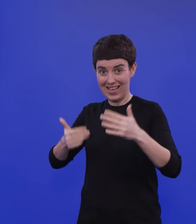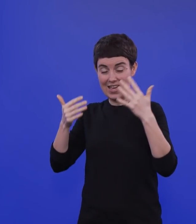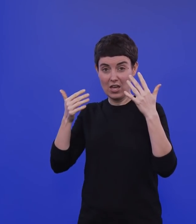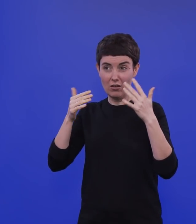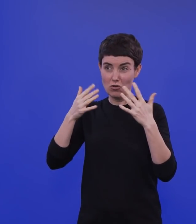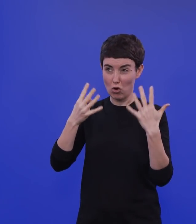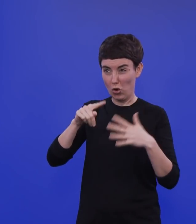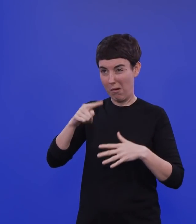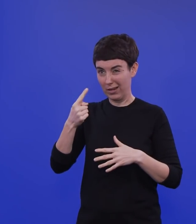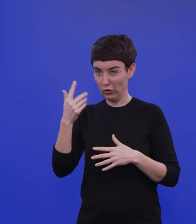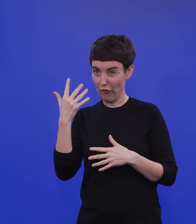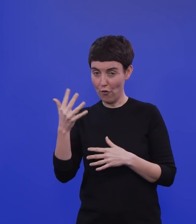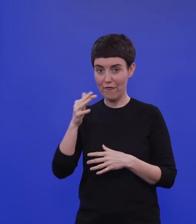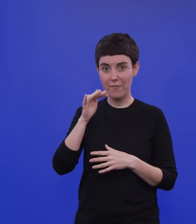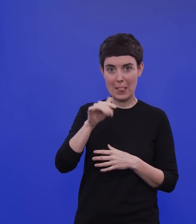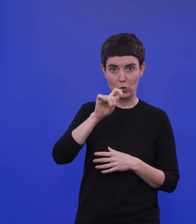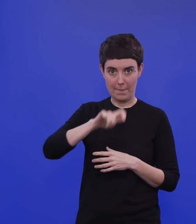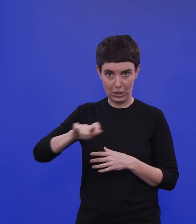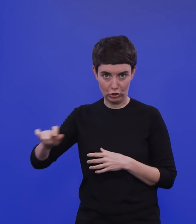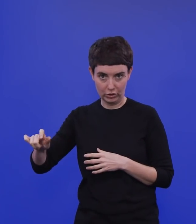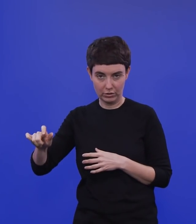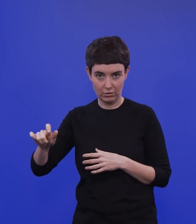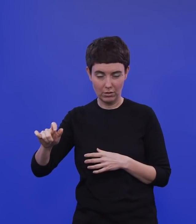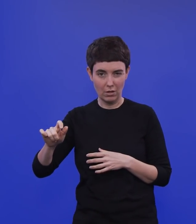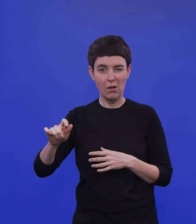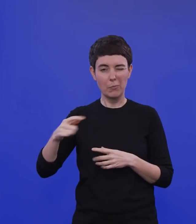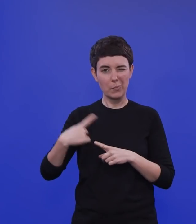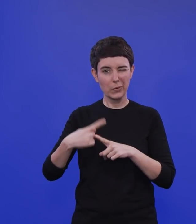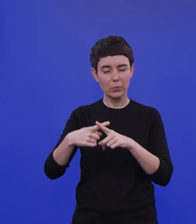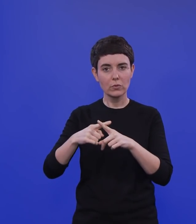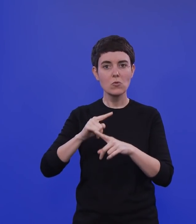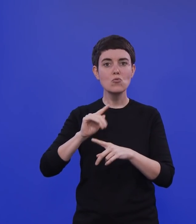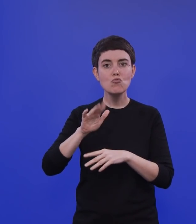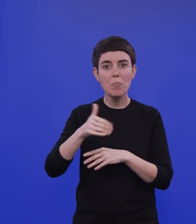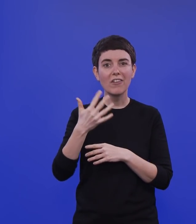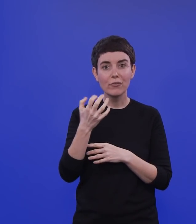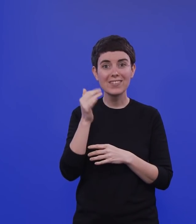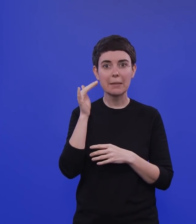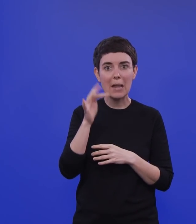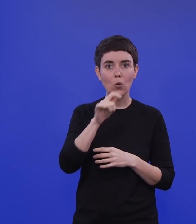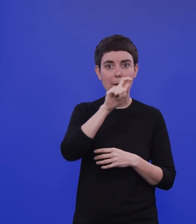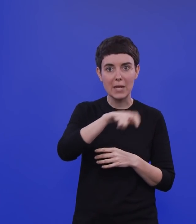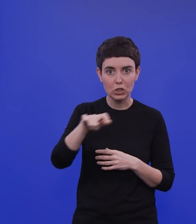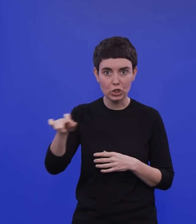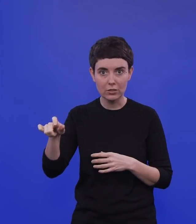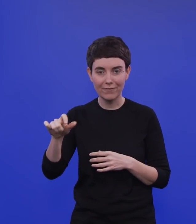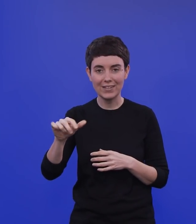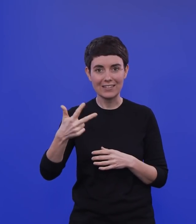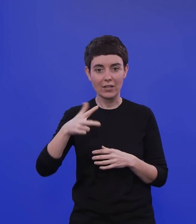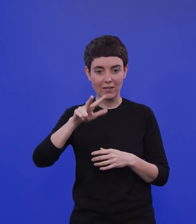9,15, ist man ja schon bei über 50 Millionen Leuten, die im zweiten Quartal zu impfen